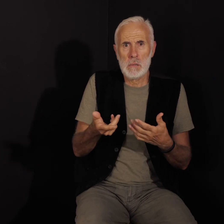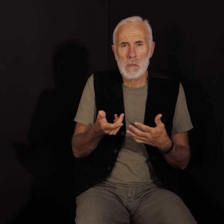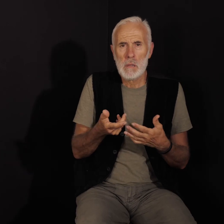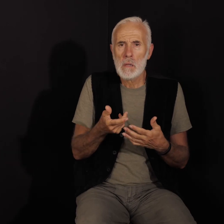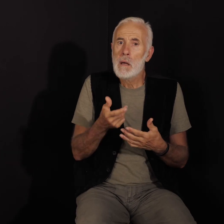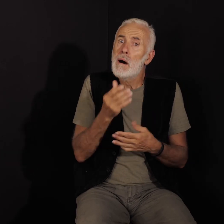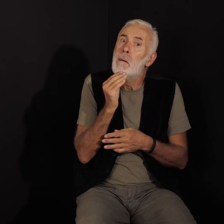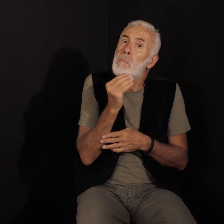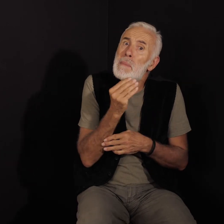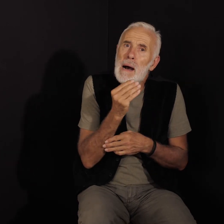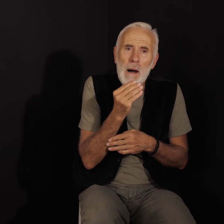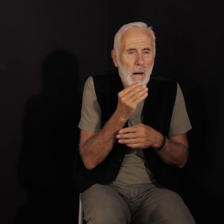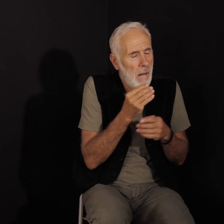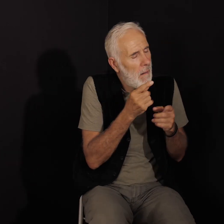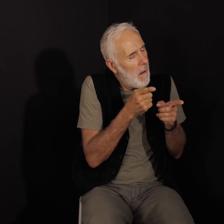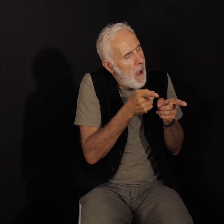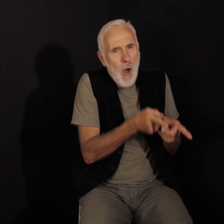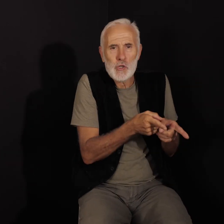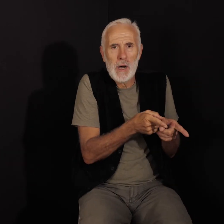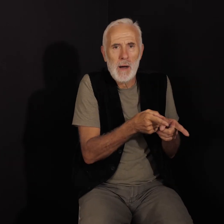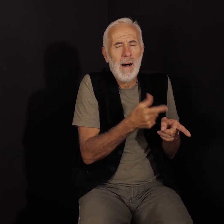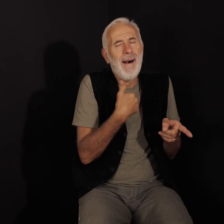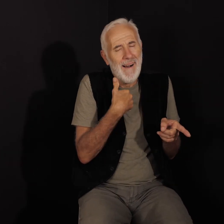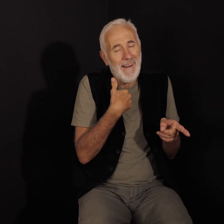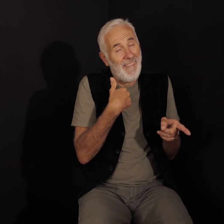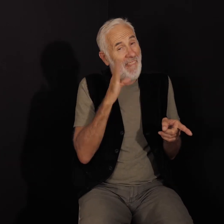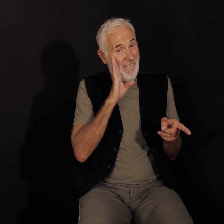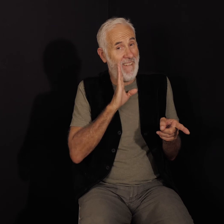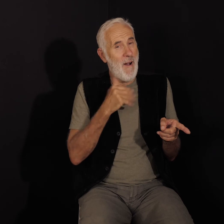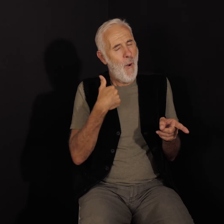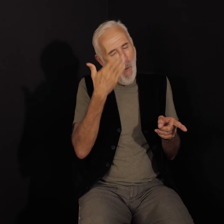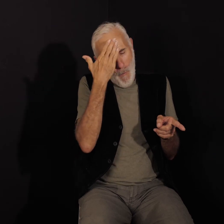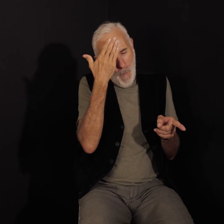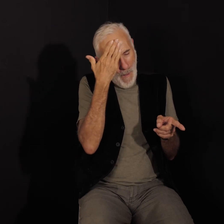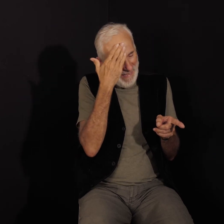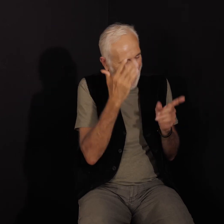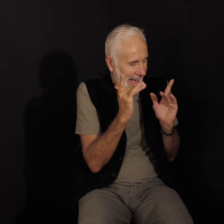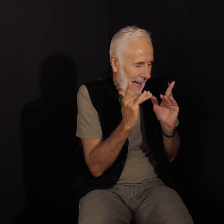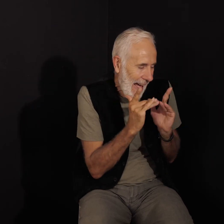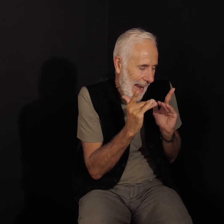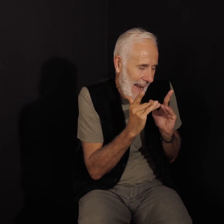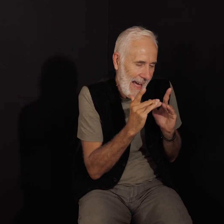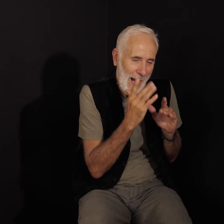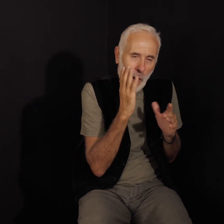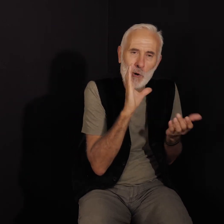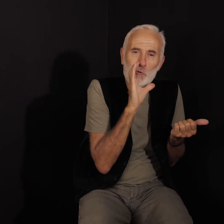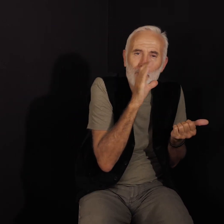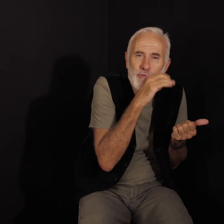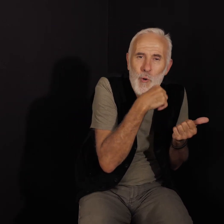Un enfant allongé, la femme ne connaît ça que dans un lit douillet, un lieu réconfortant où il peut s'apaiser et où il